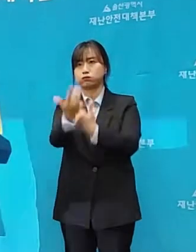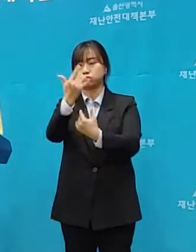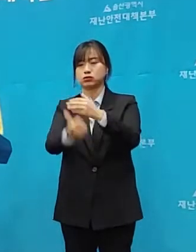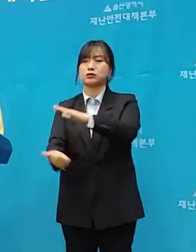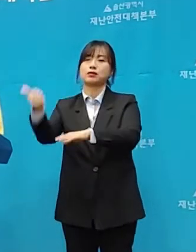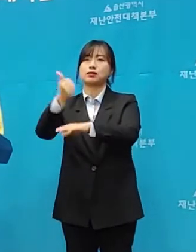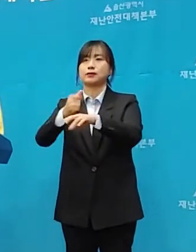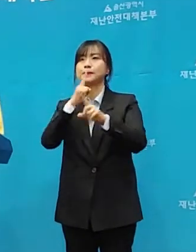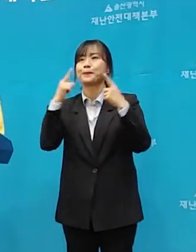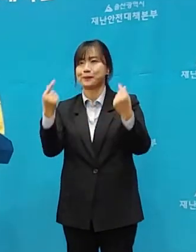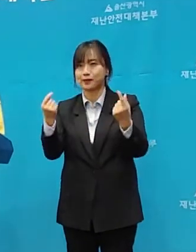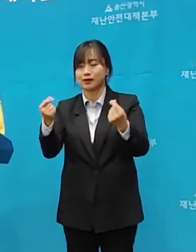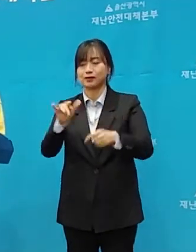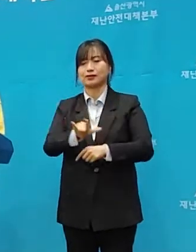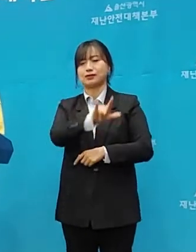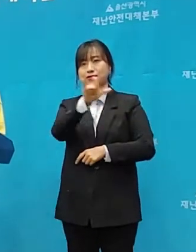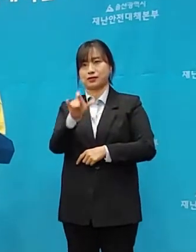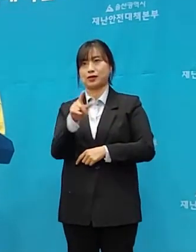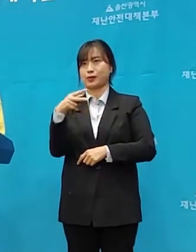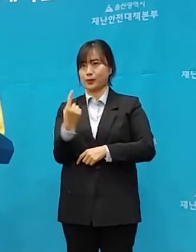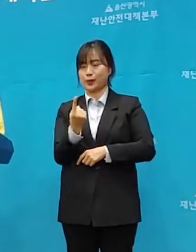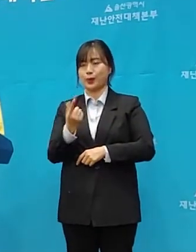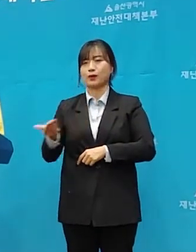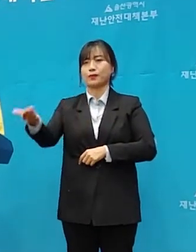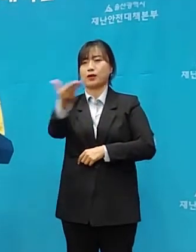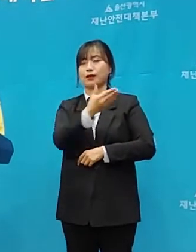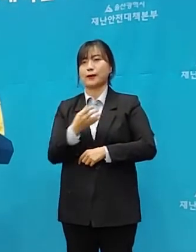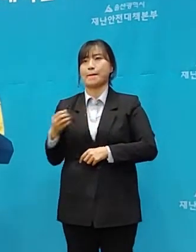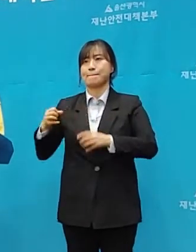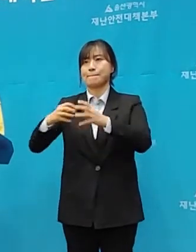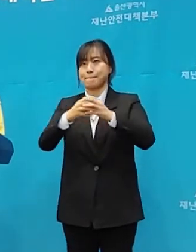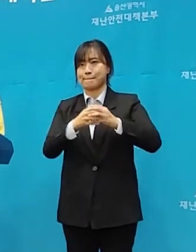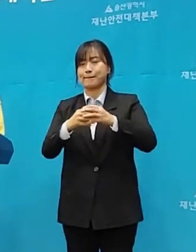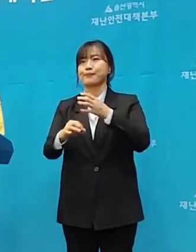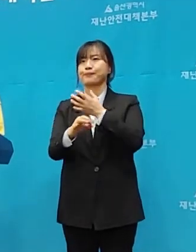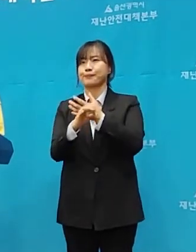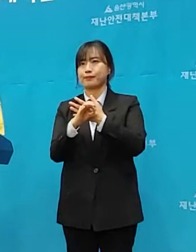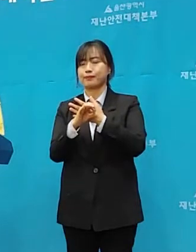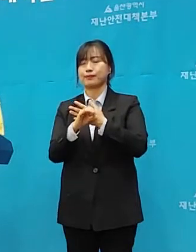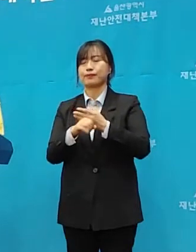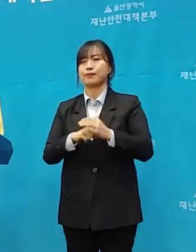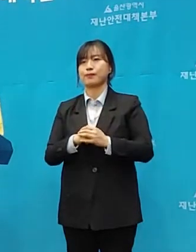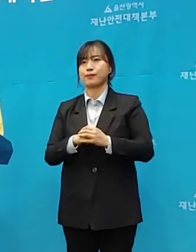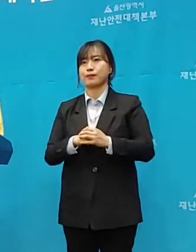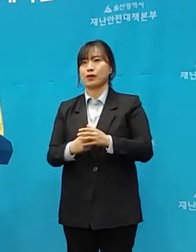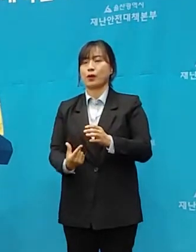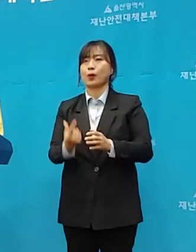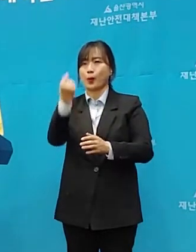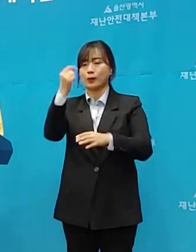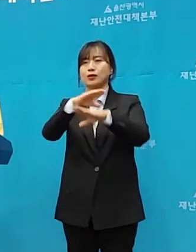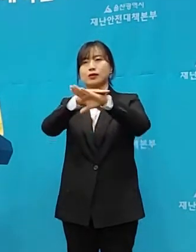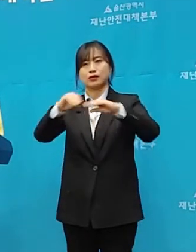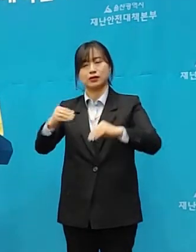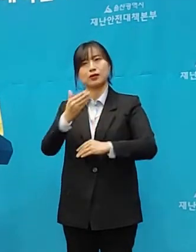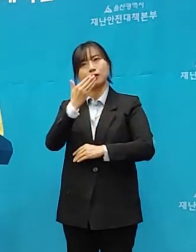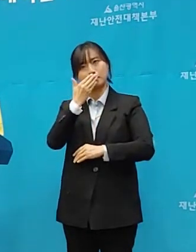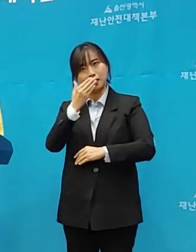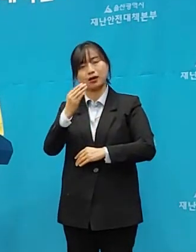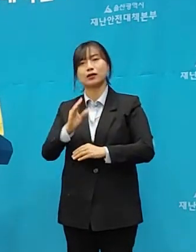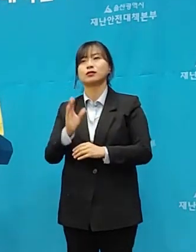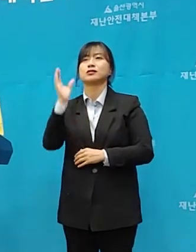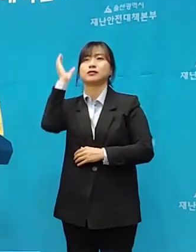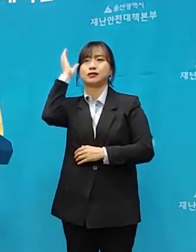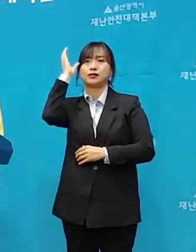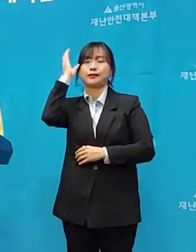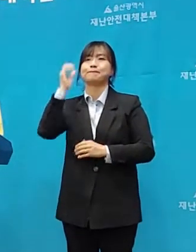성공했듯이 코로나19도 시민의 단합된 힘으로 조심스럽지만 조만간 극복할 수 있을